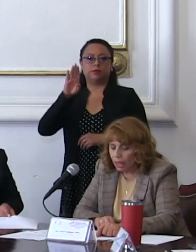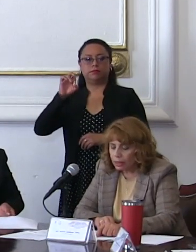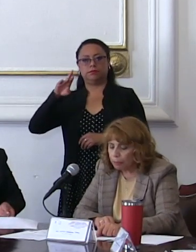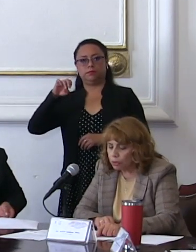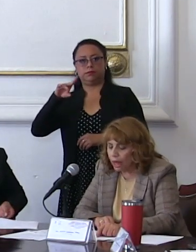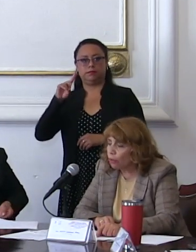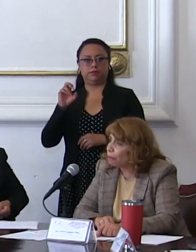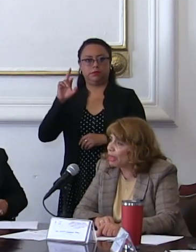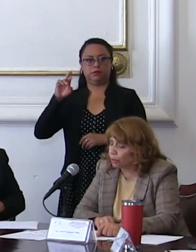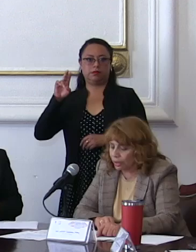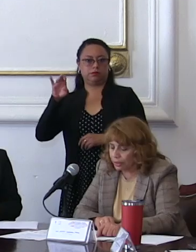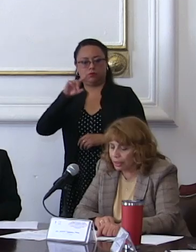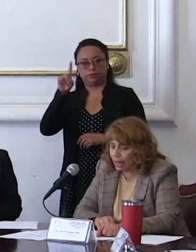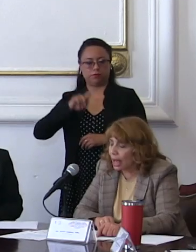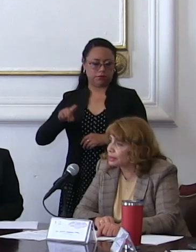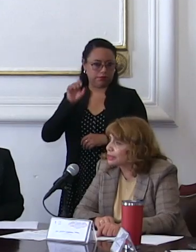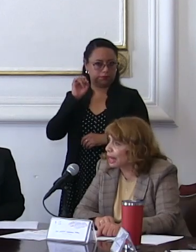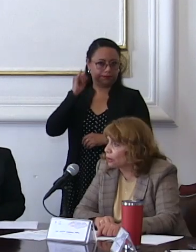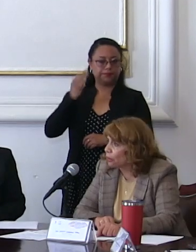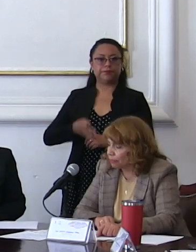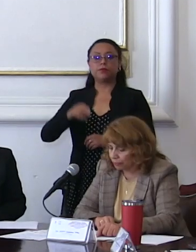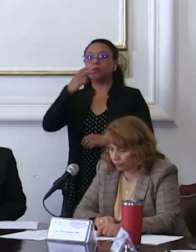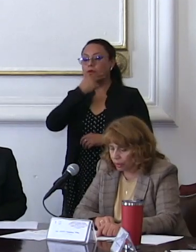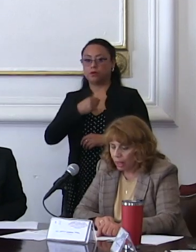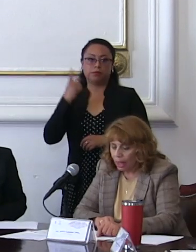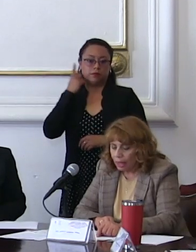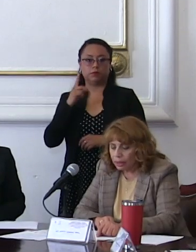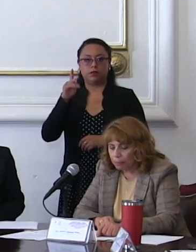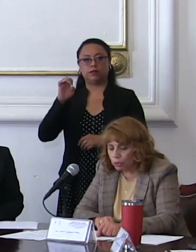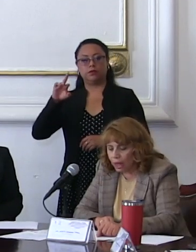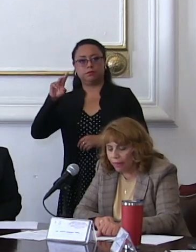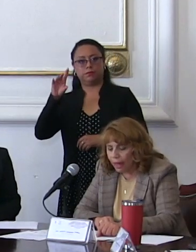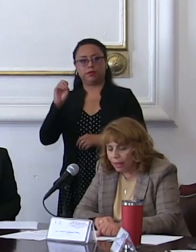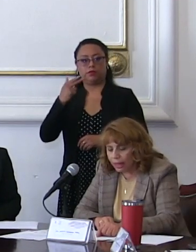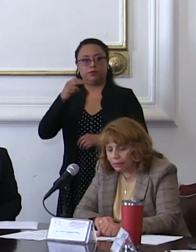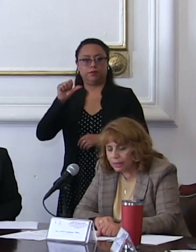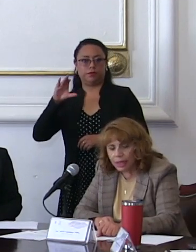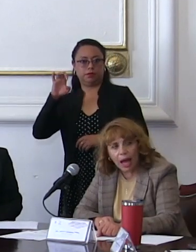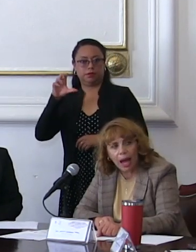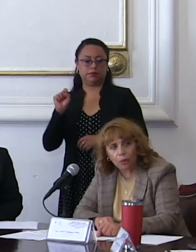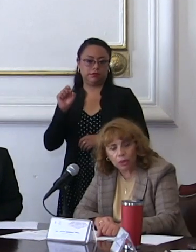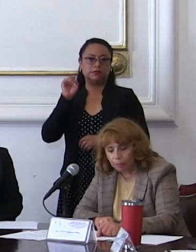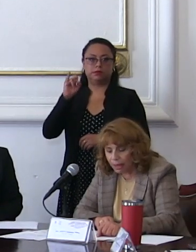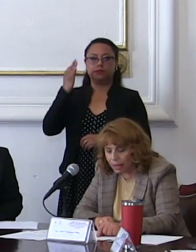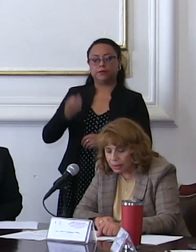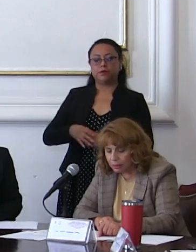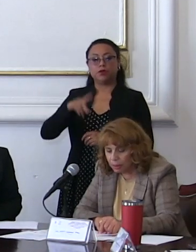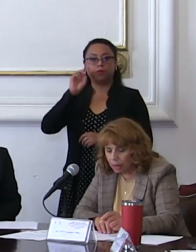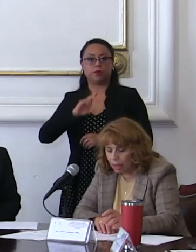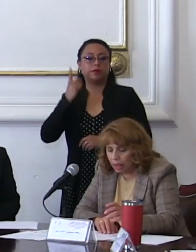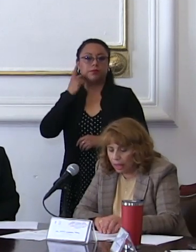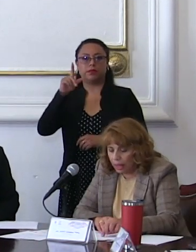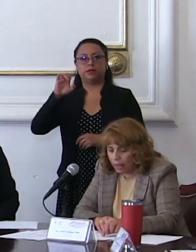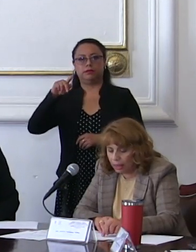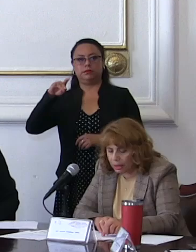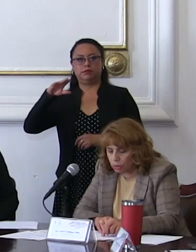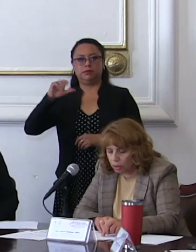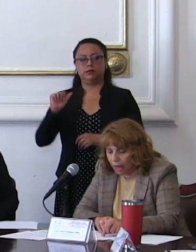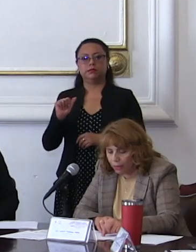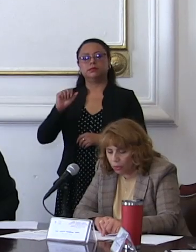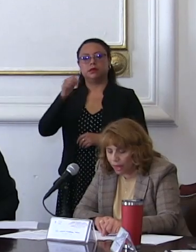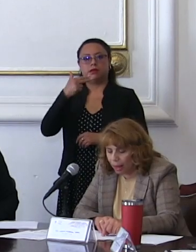favor. Diputado Pedro Enrique Aces Lago. A favor. Diputada Leticia Haro Jiménez. A favor.